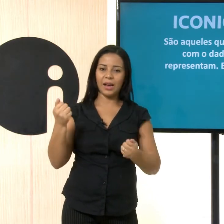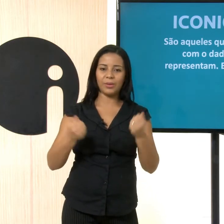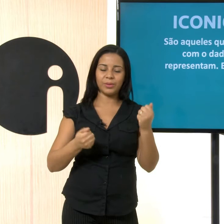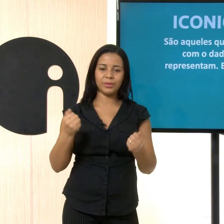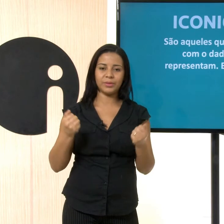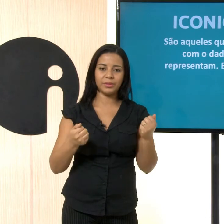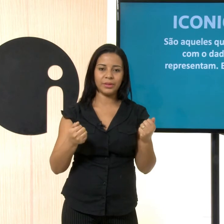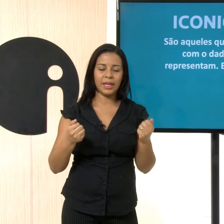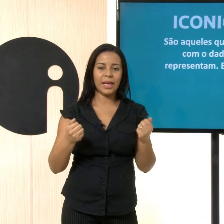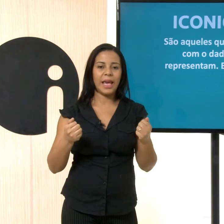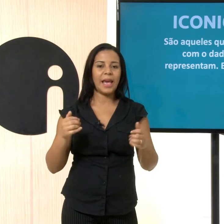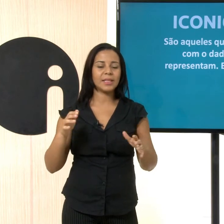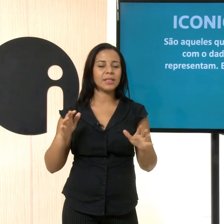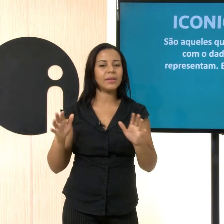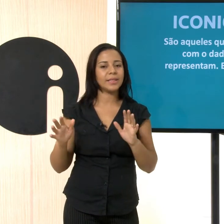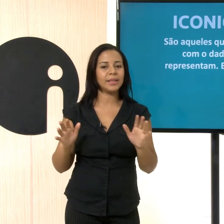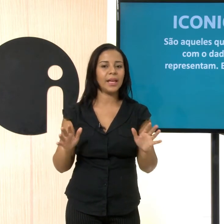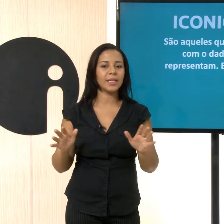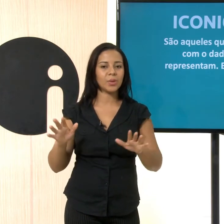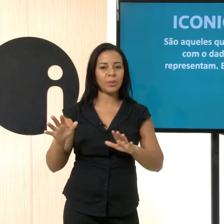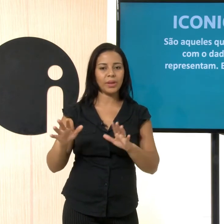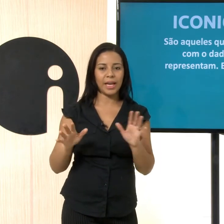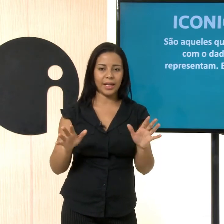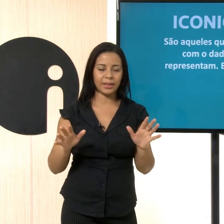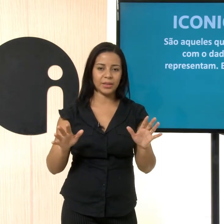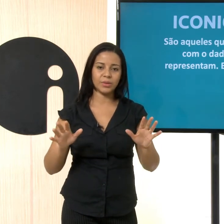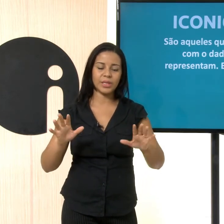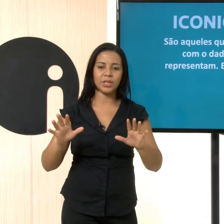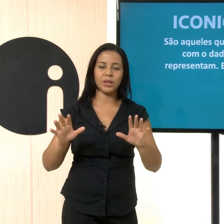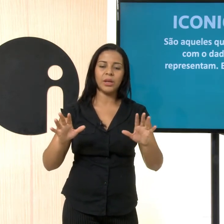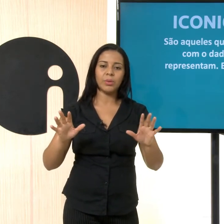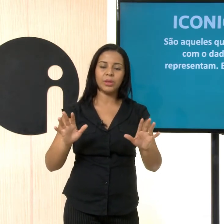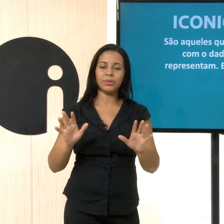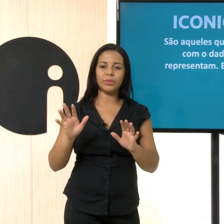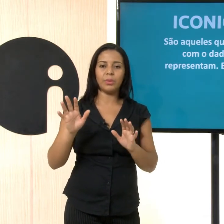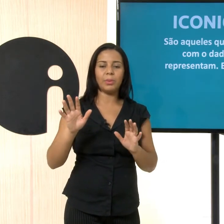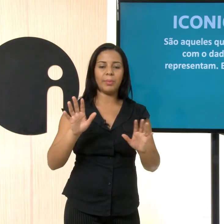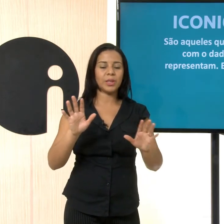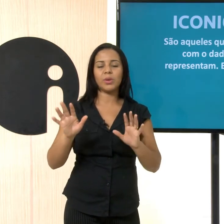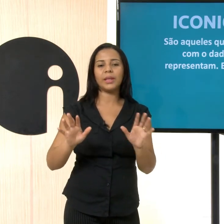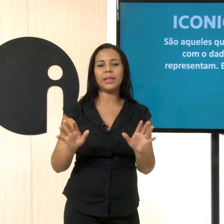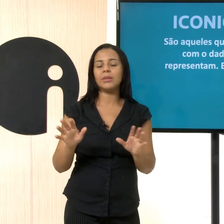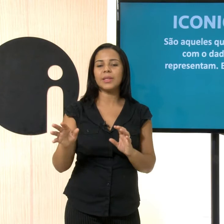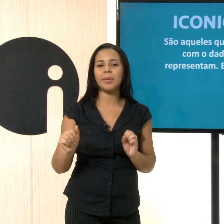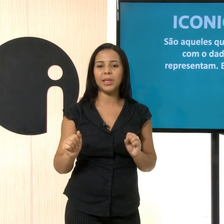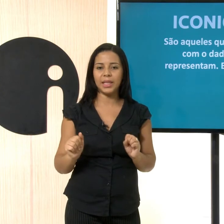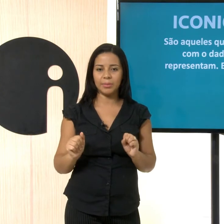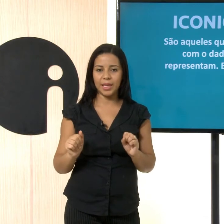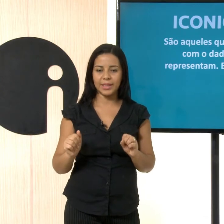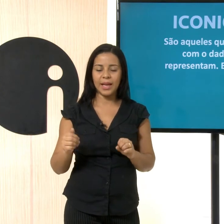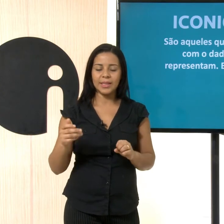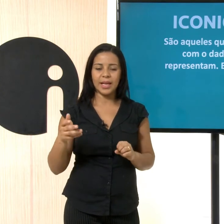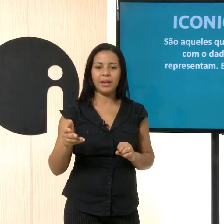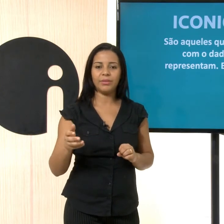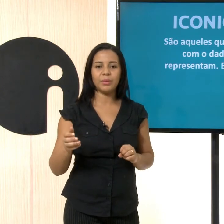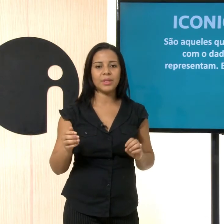carro. Essas são as ideias concretas, ou seja, quando uma pessoa que não sabe Libras, se ela vê um